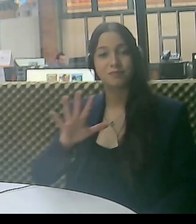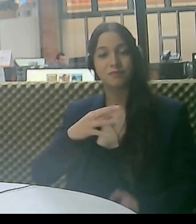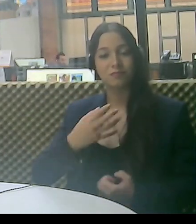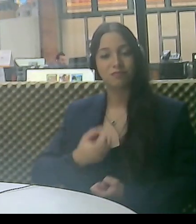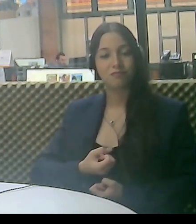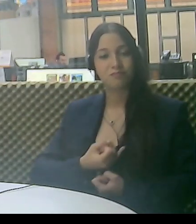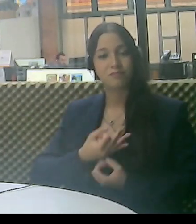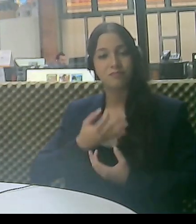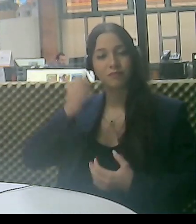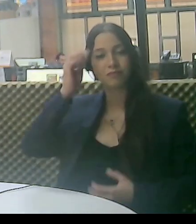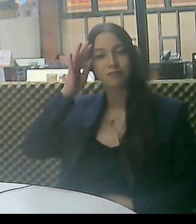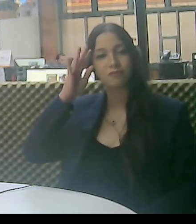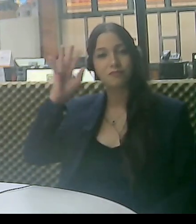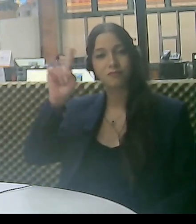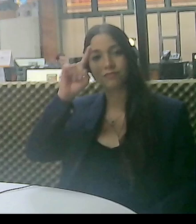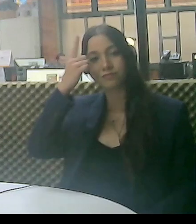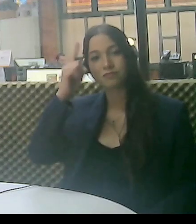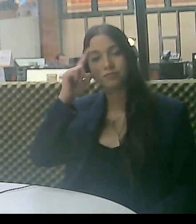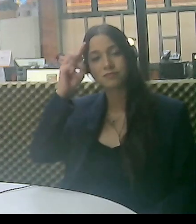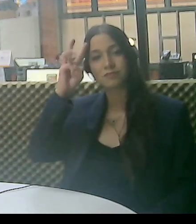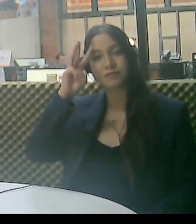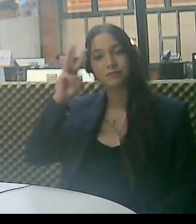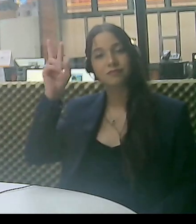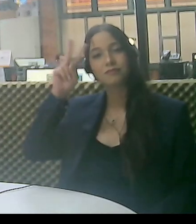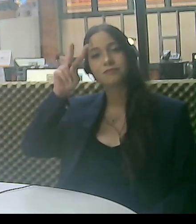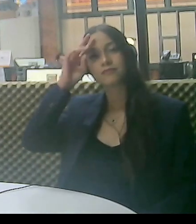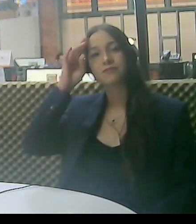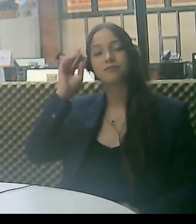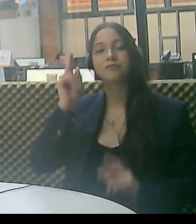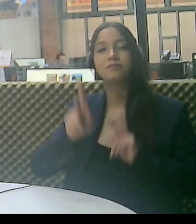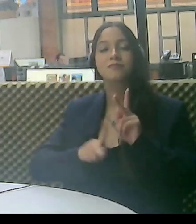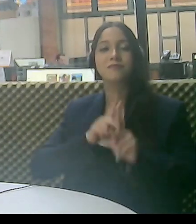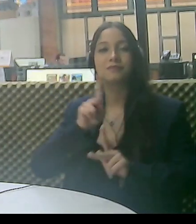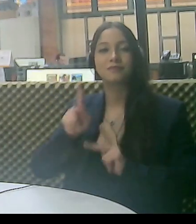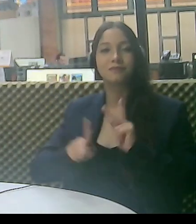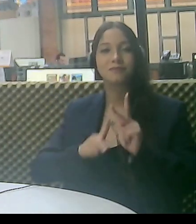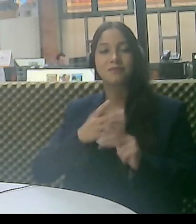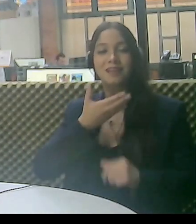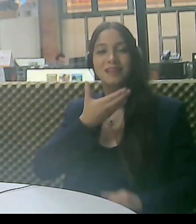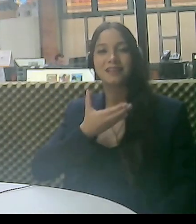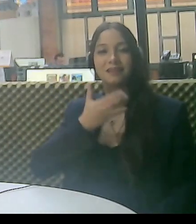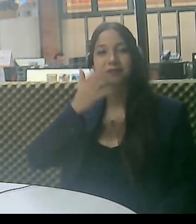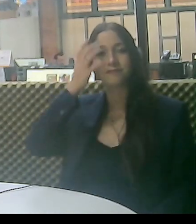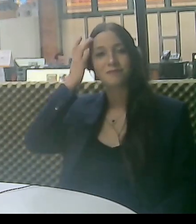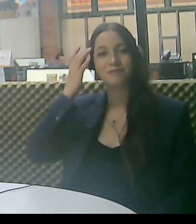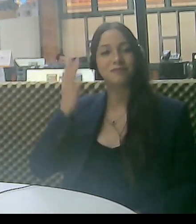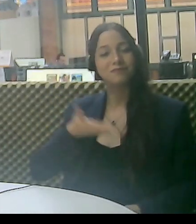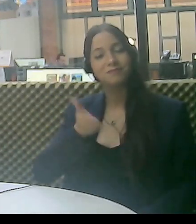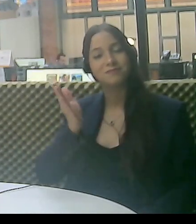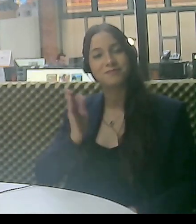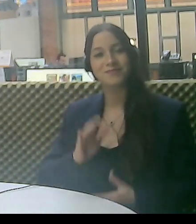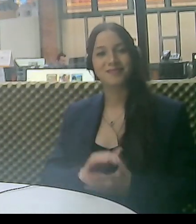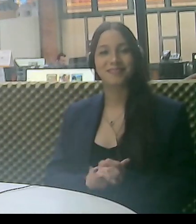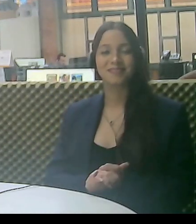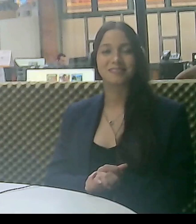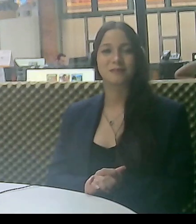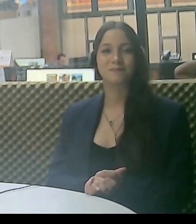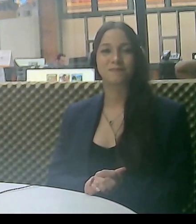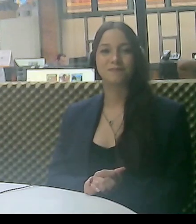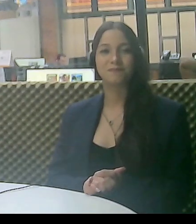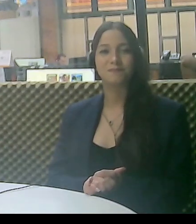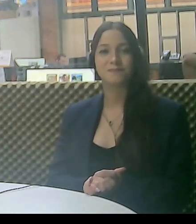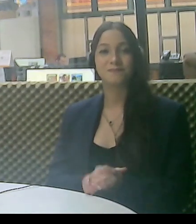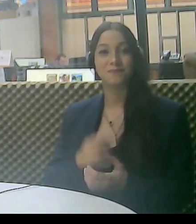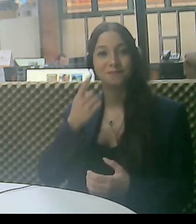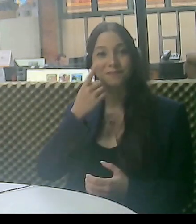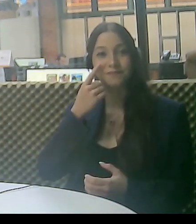a criatividade e a memória das tradições populares do Natal. Participe!